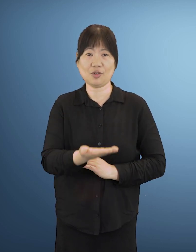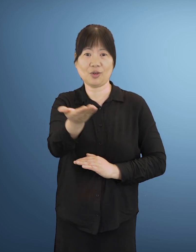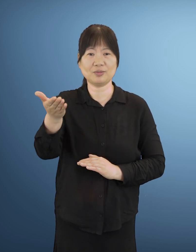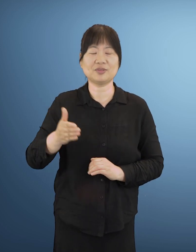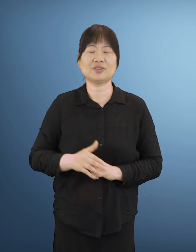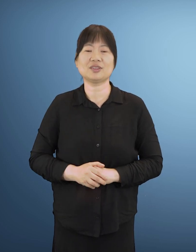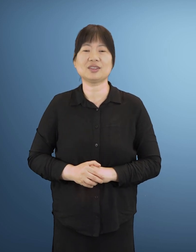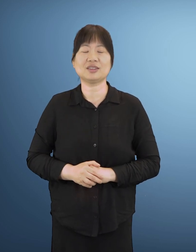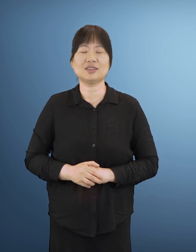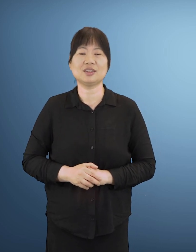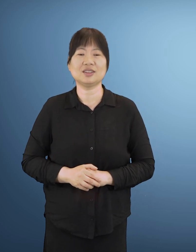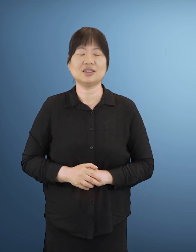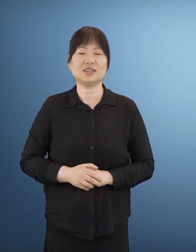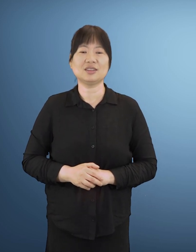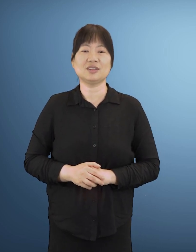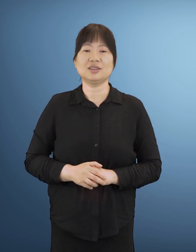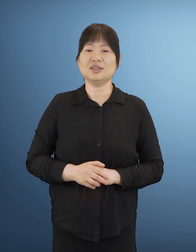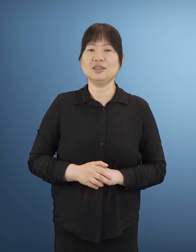여러분, 이것은